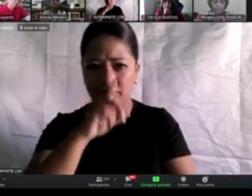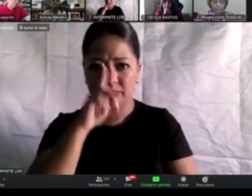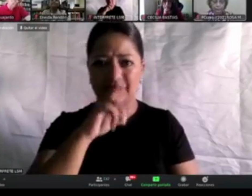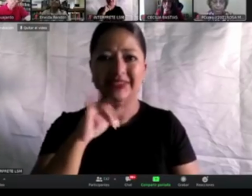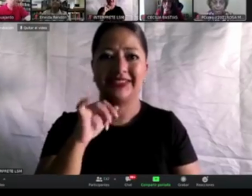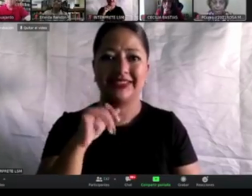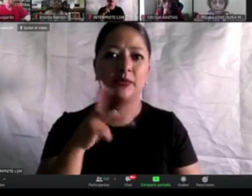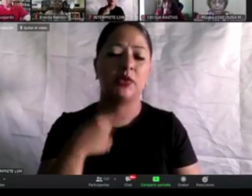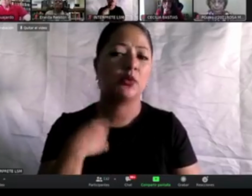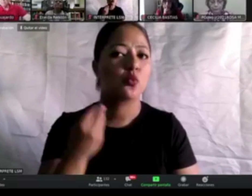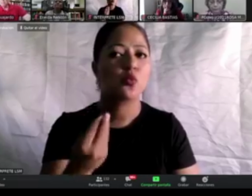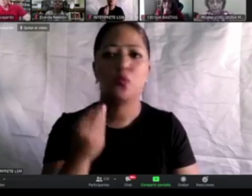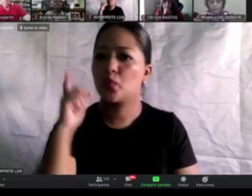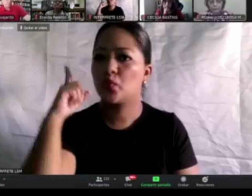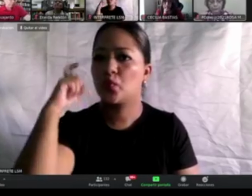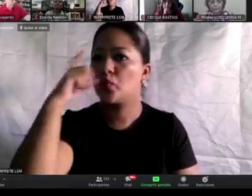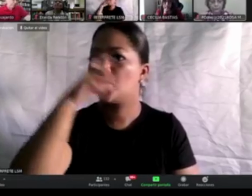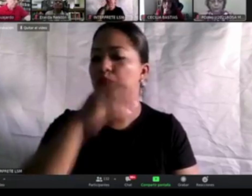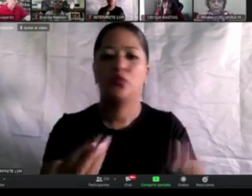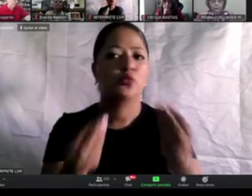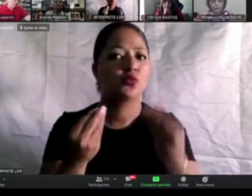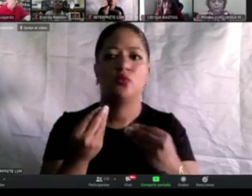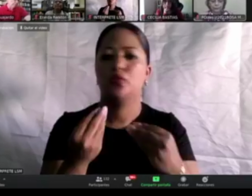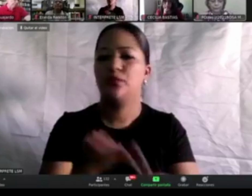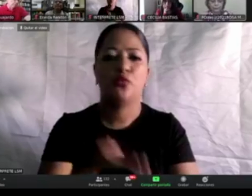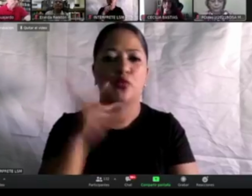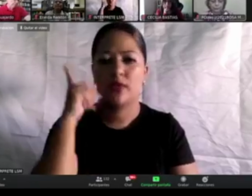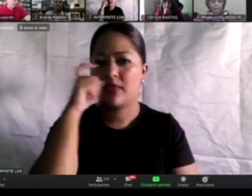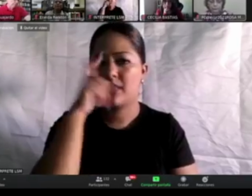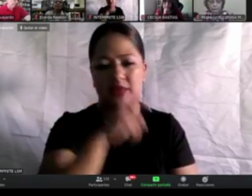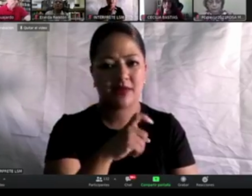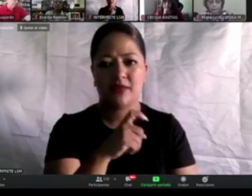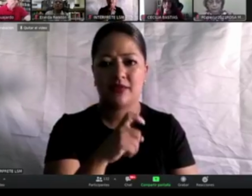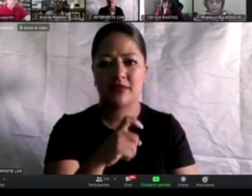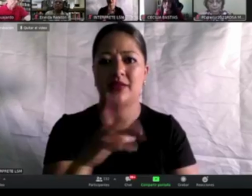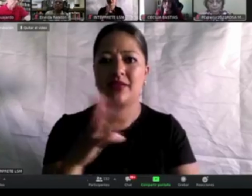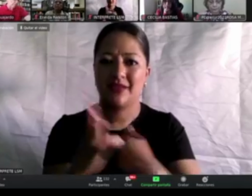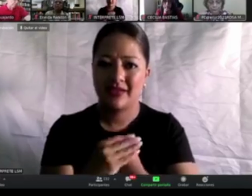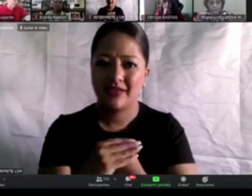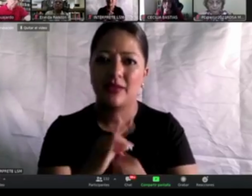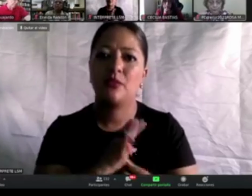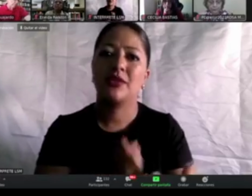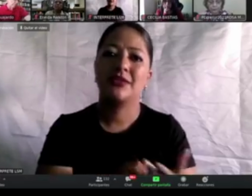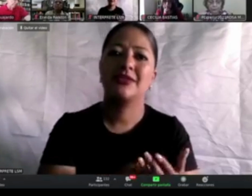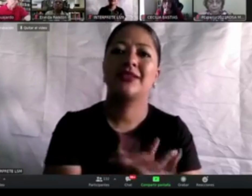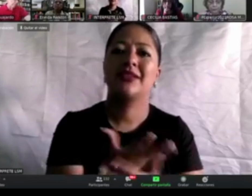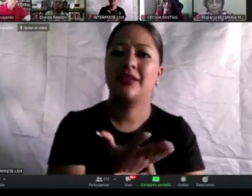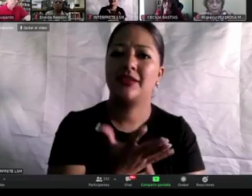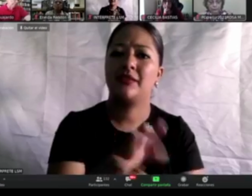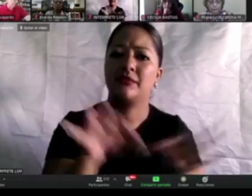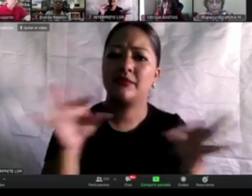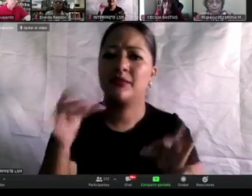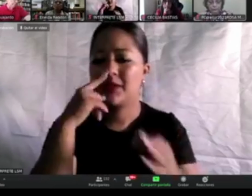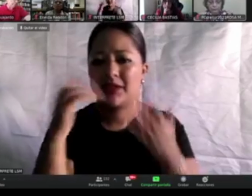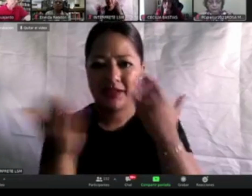muy difícil que me autoricen salir a buscar estudiantes que